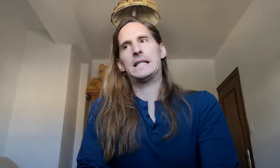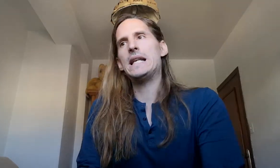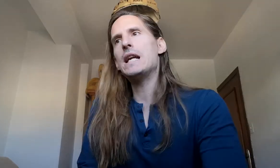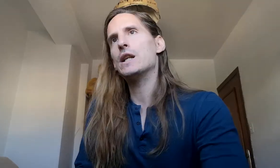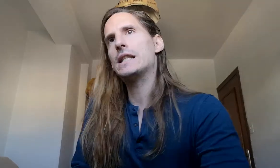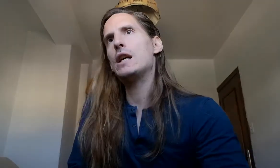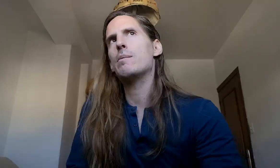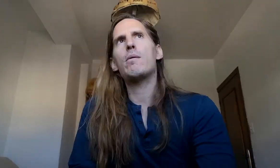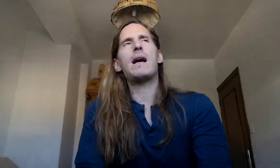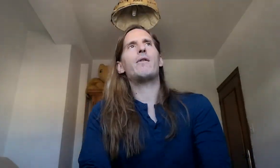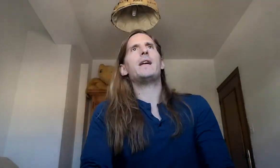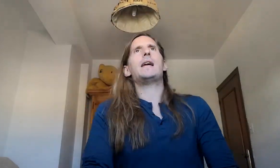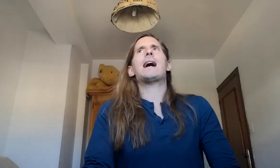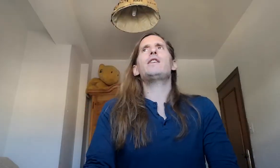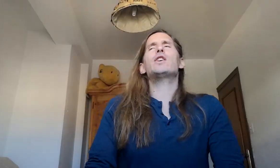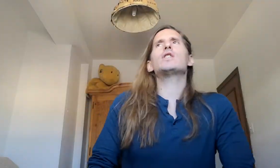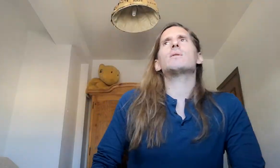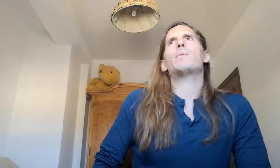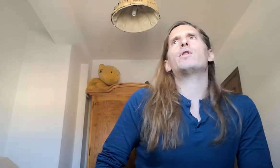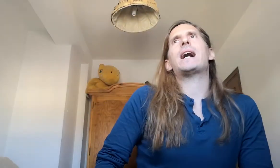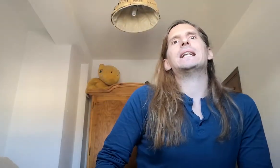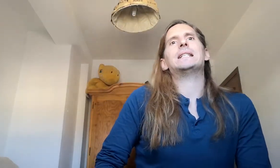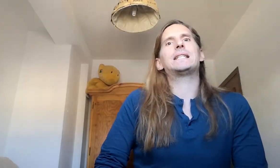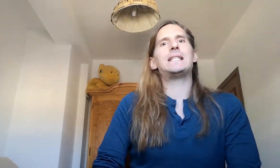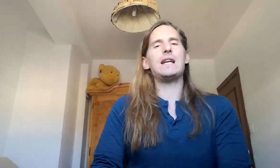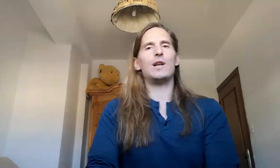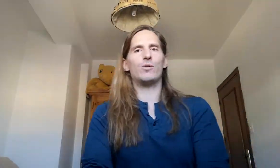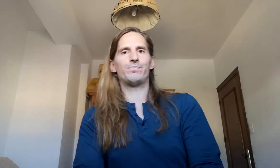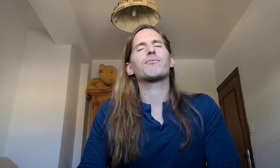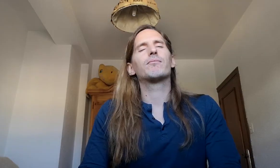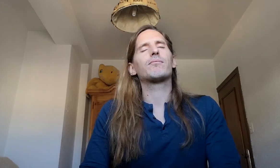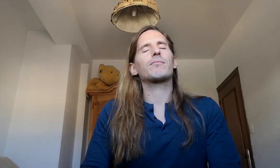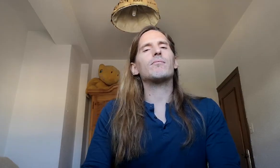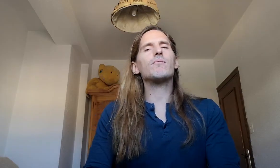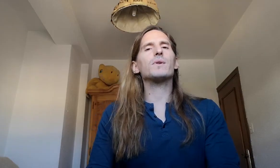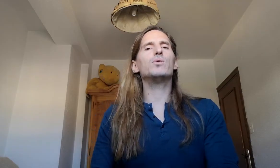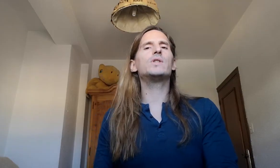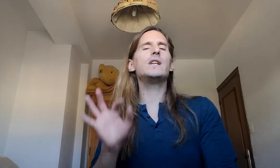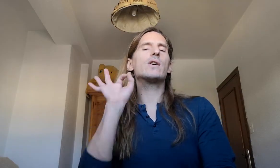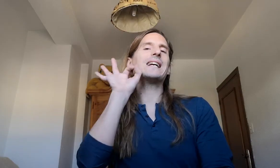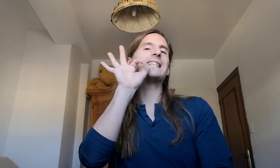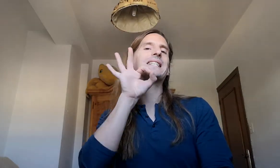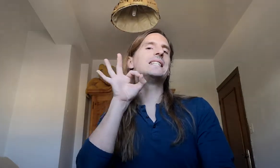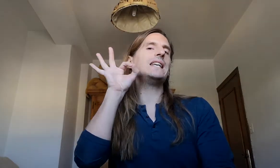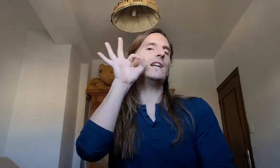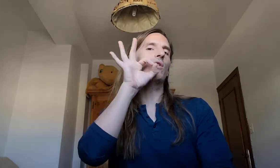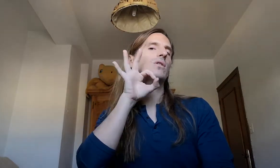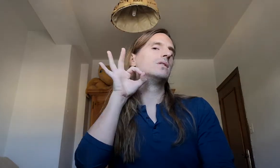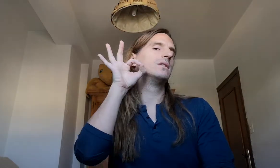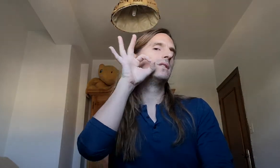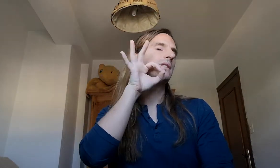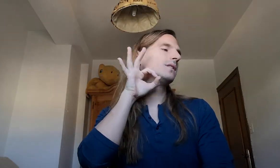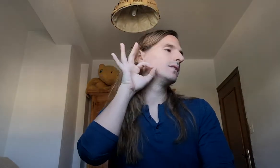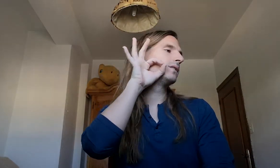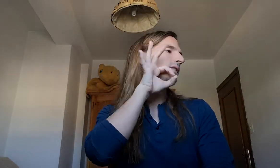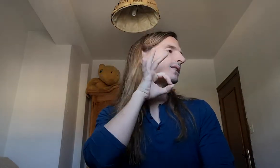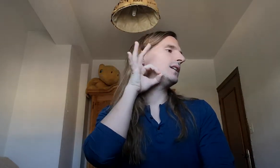Siglo. Hemos hablado de años, vámonos al siglo. Un signo que es siglo. Siglo